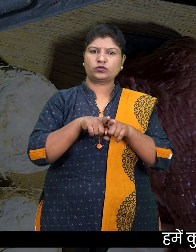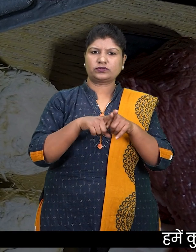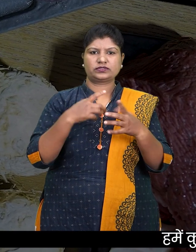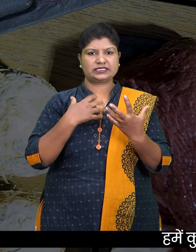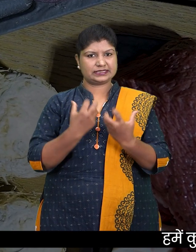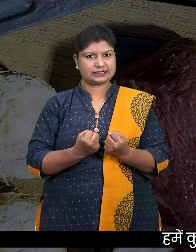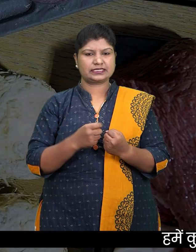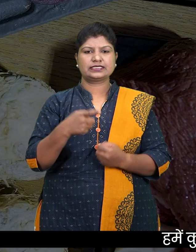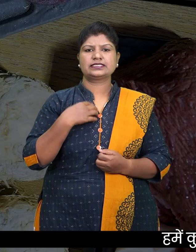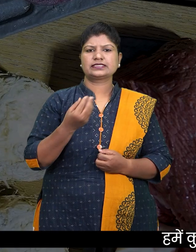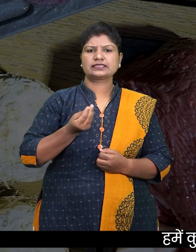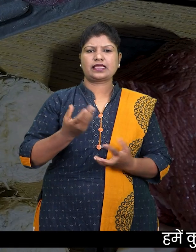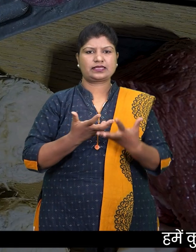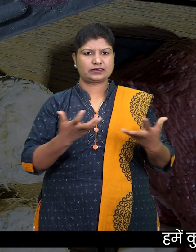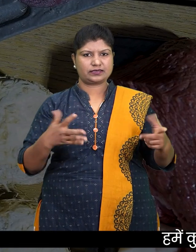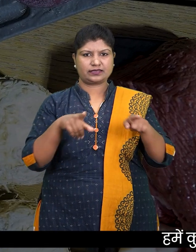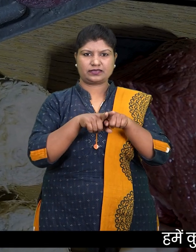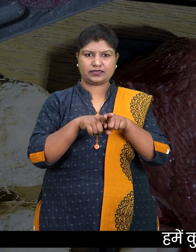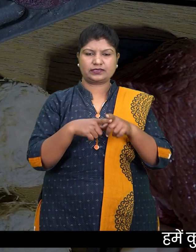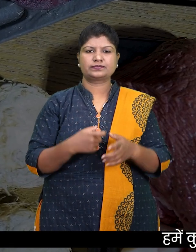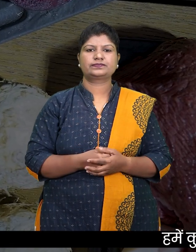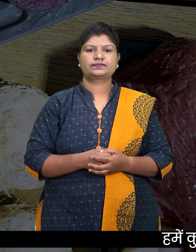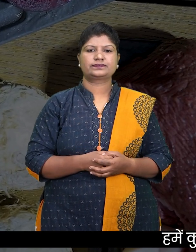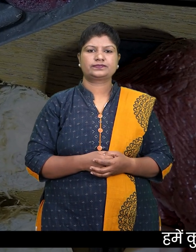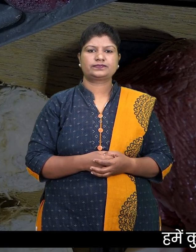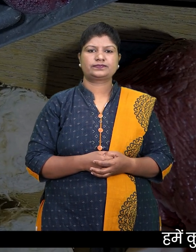हमें कुछ पदार्थों की भी आवश्यकता होती है,